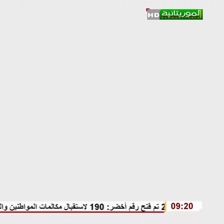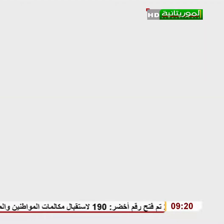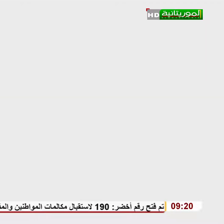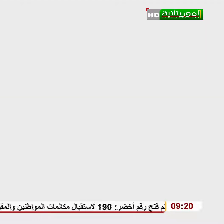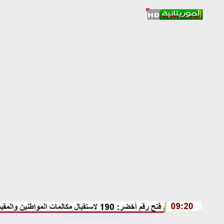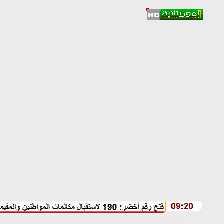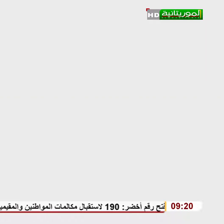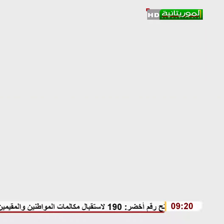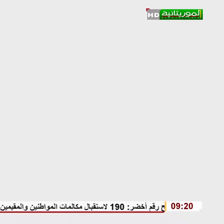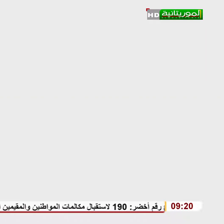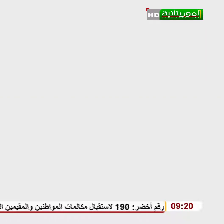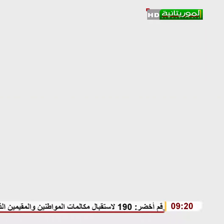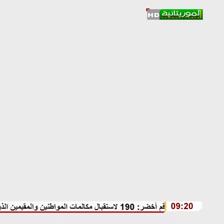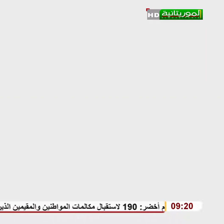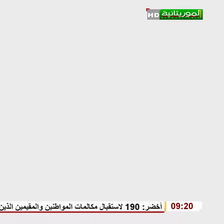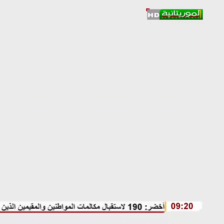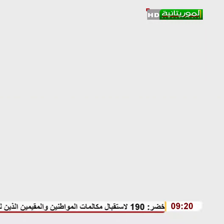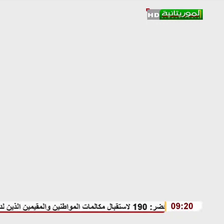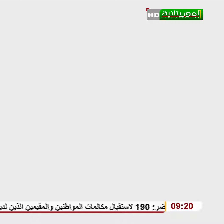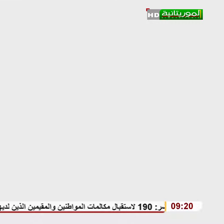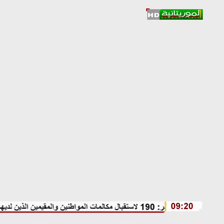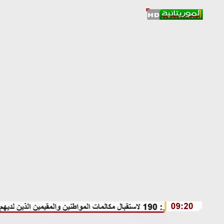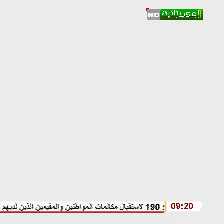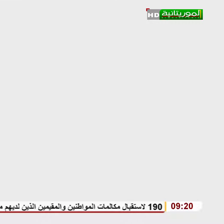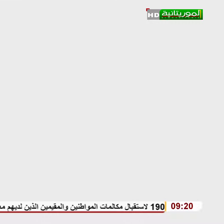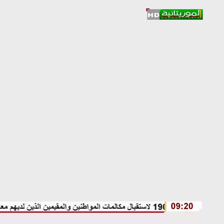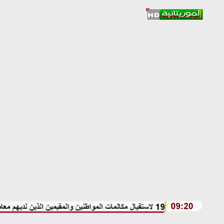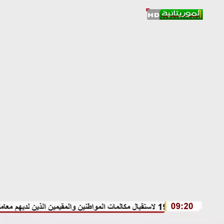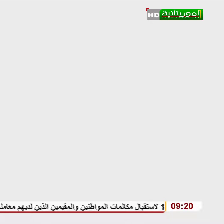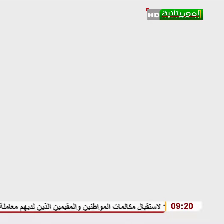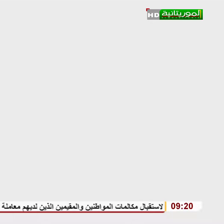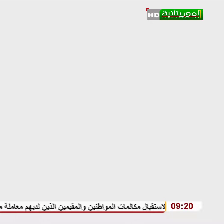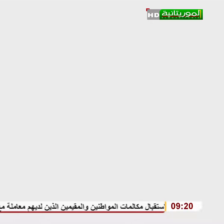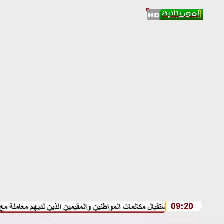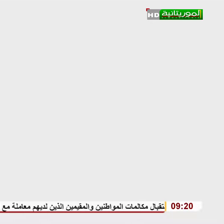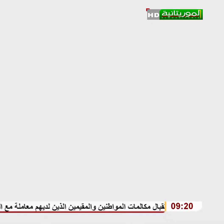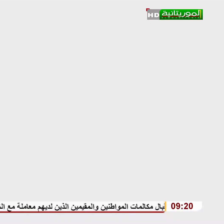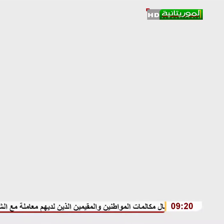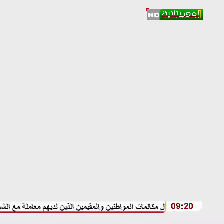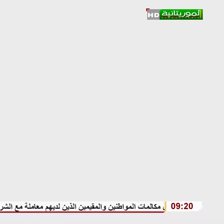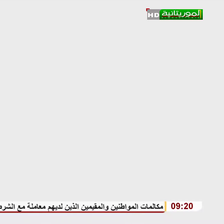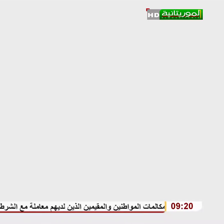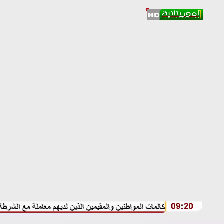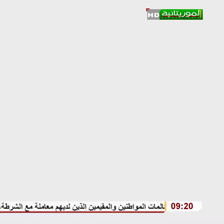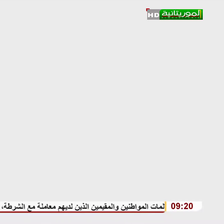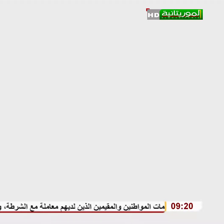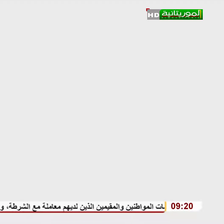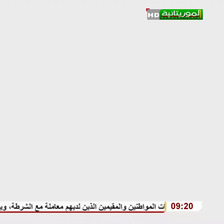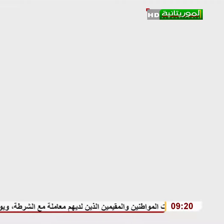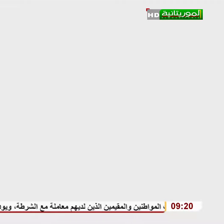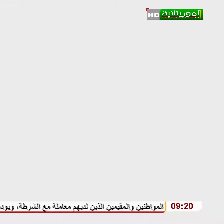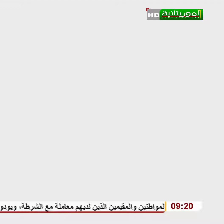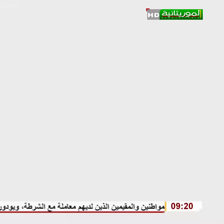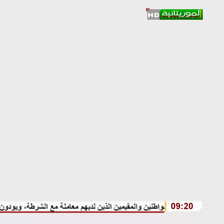إلى الحديث. ثالثا، السلوك، حيث يفقد الطفل المصاب بالتوحد سكينته لدى حصول أي